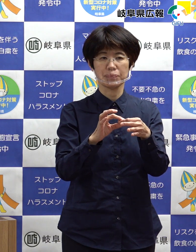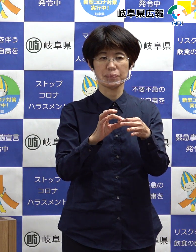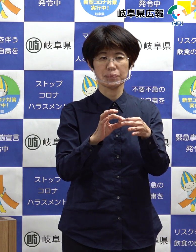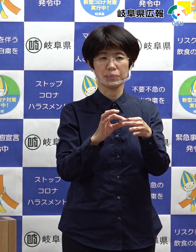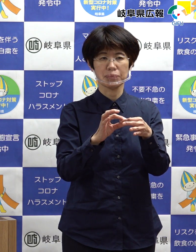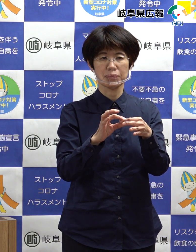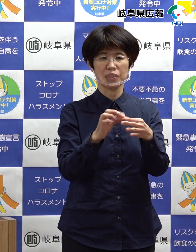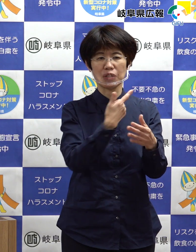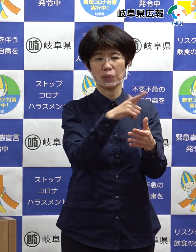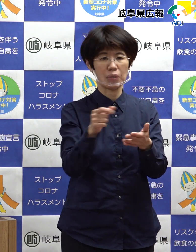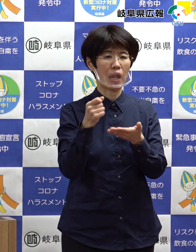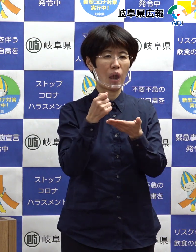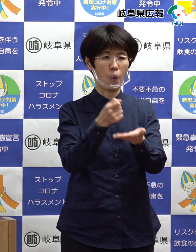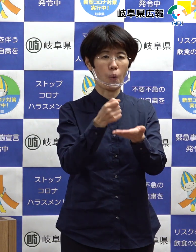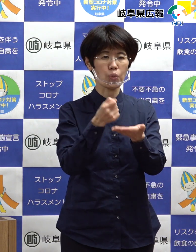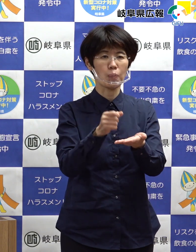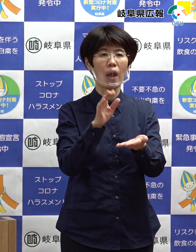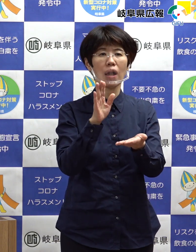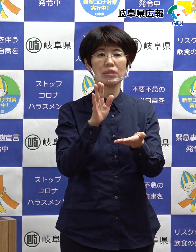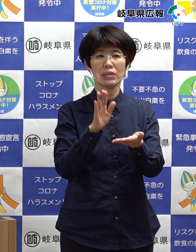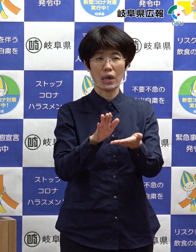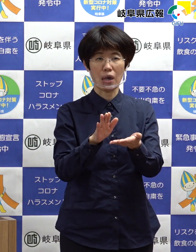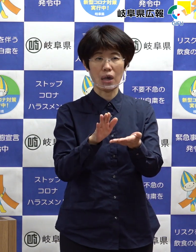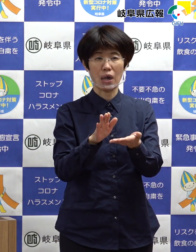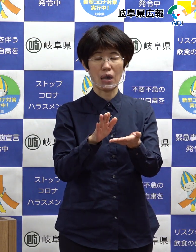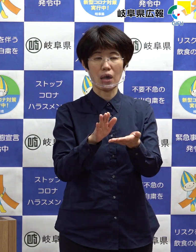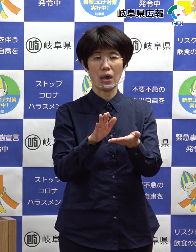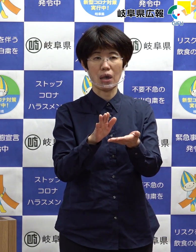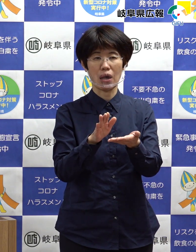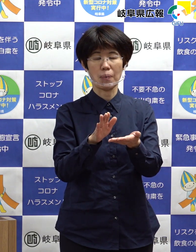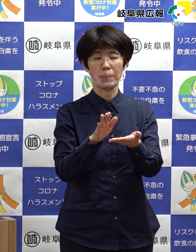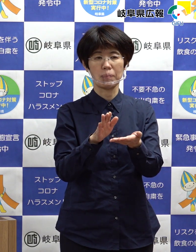いくつかの報道もございましたが、